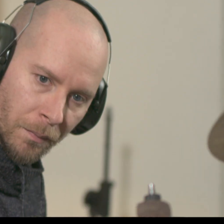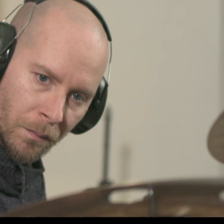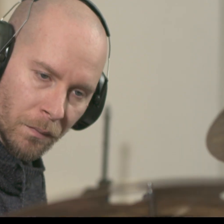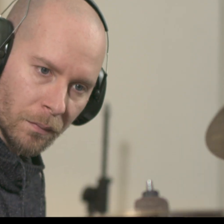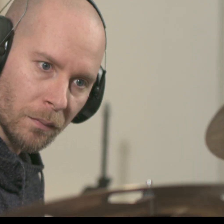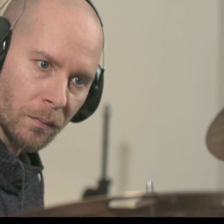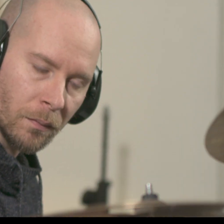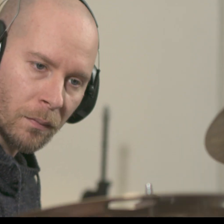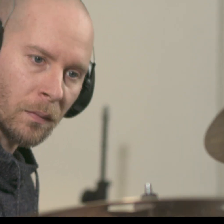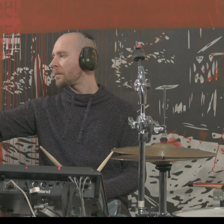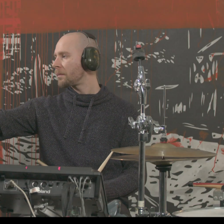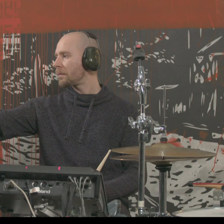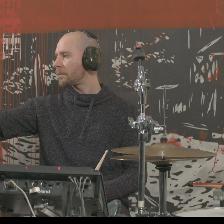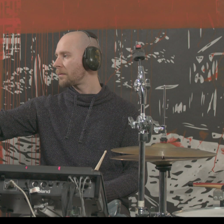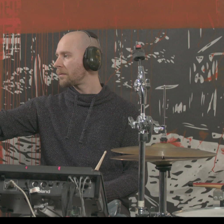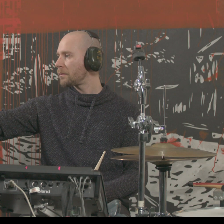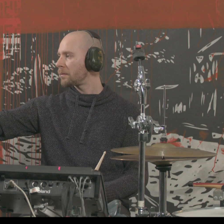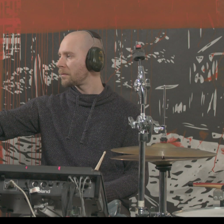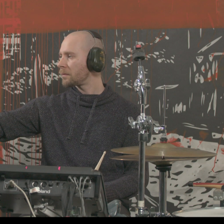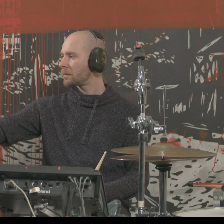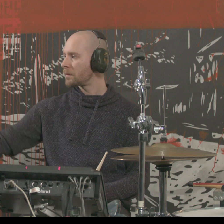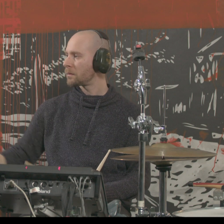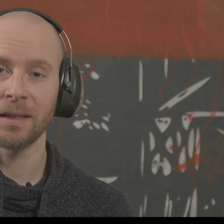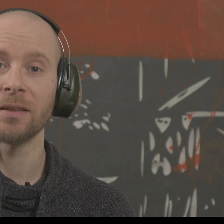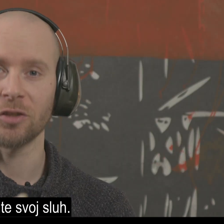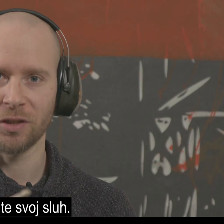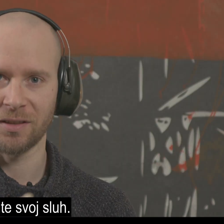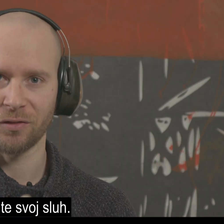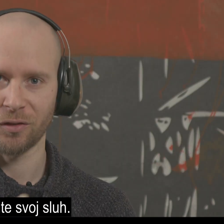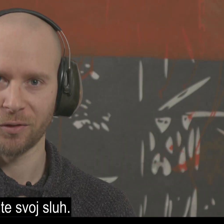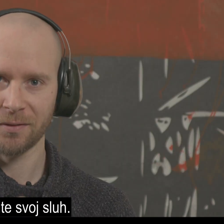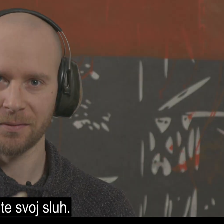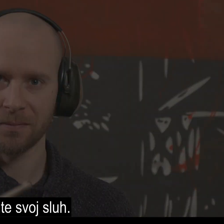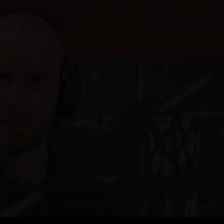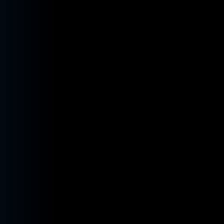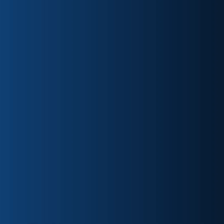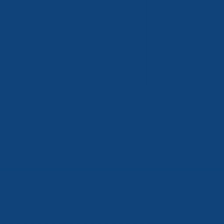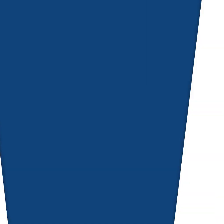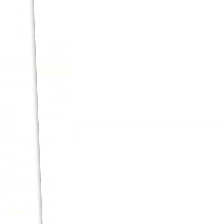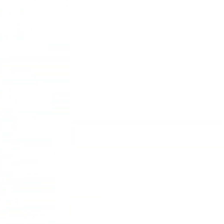Zaščitite svoj sluh.